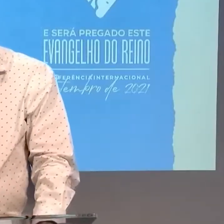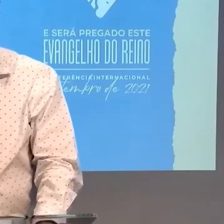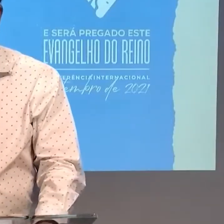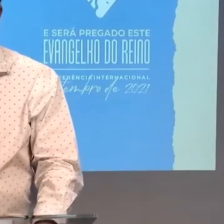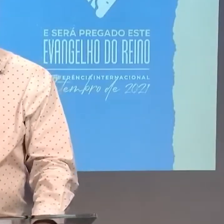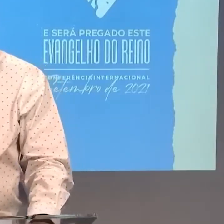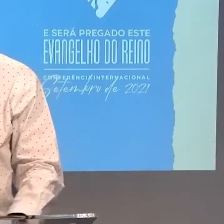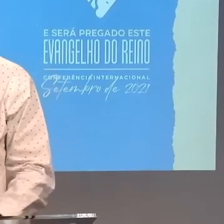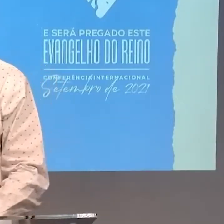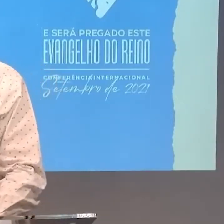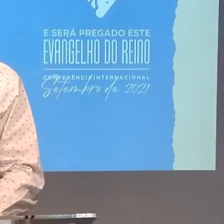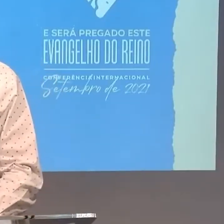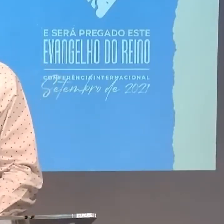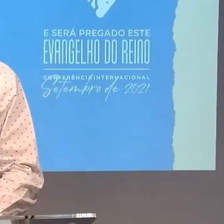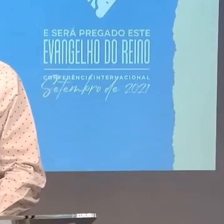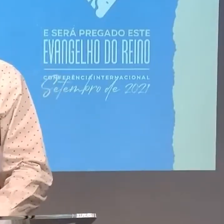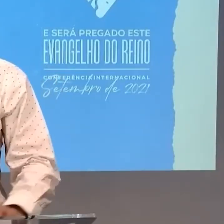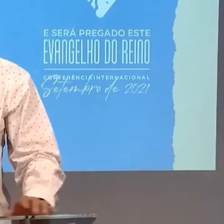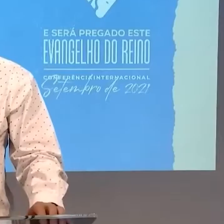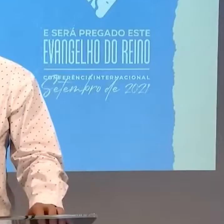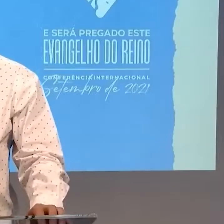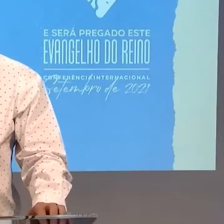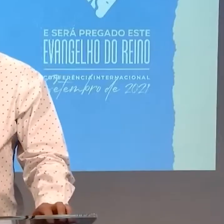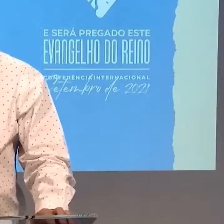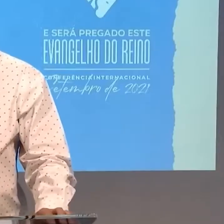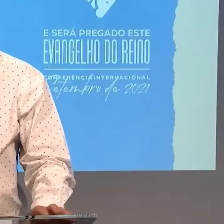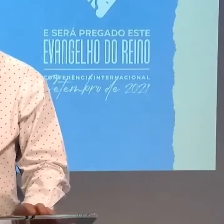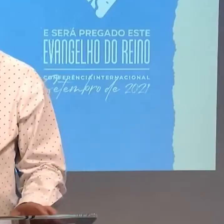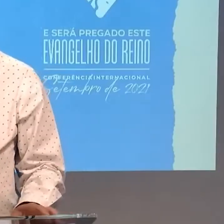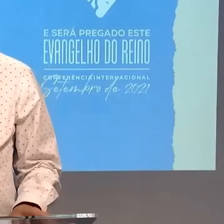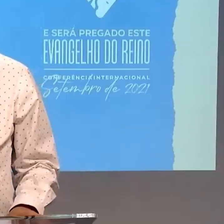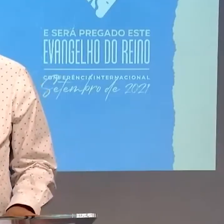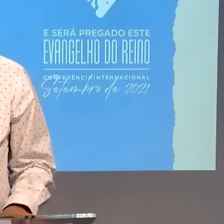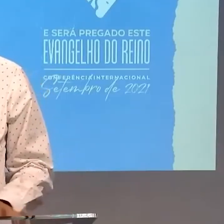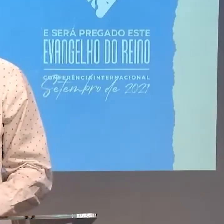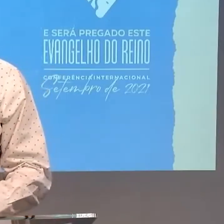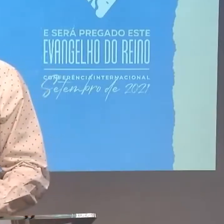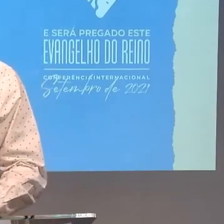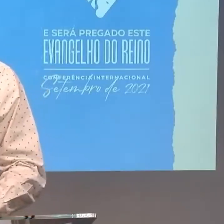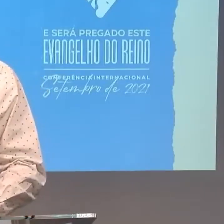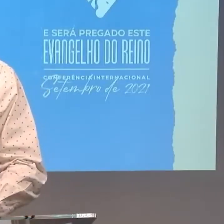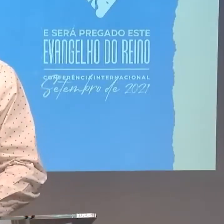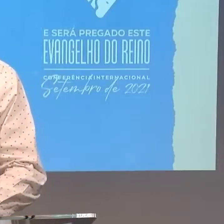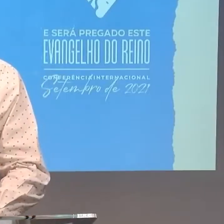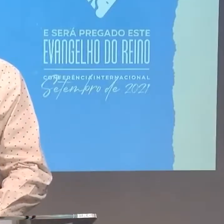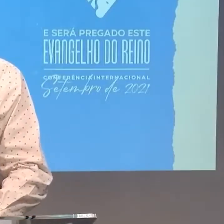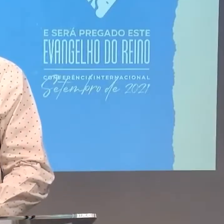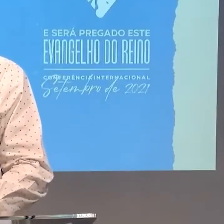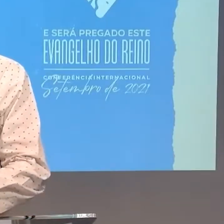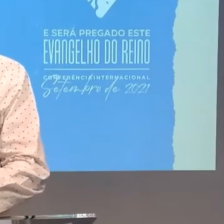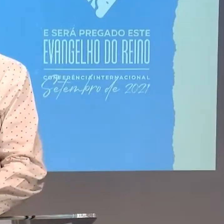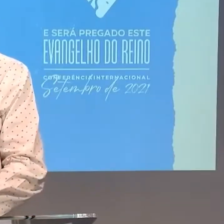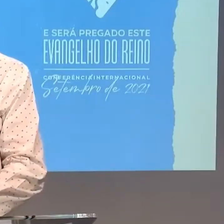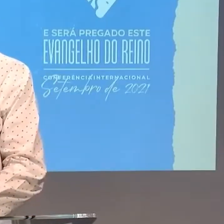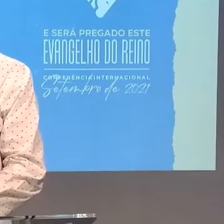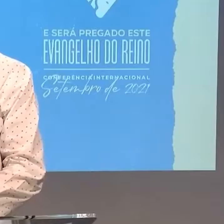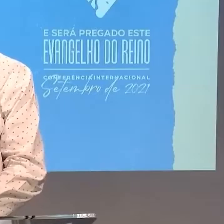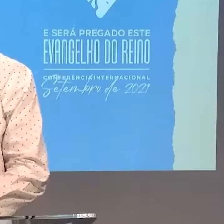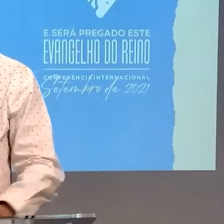amigos que nos acompanham, sejam todos bem-vindos para mais uma transmissão do Instituto Vida